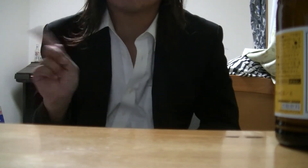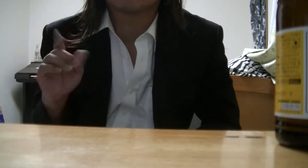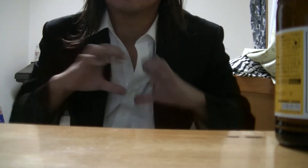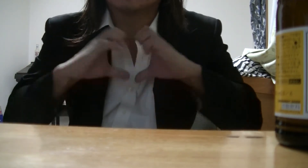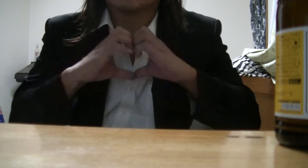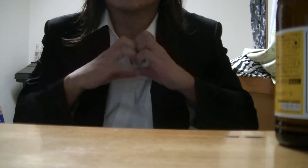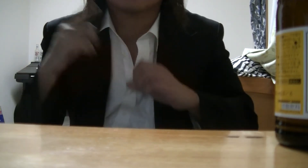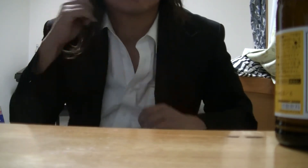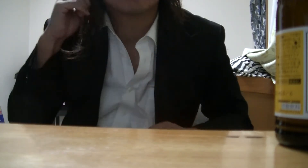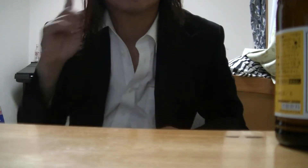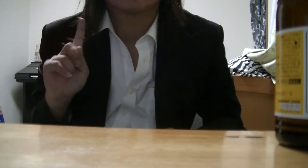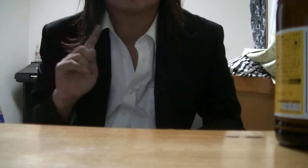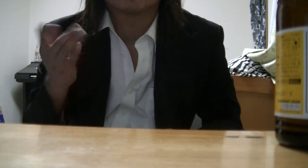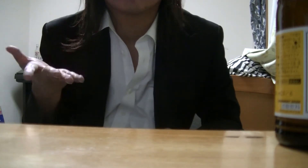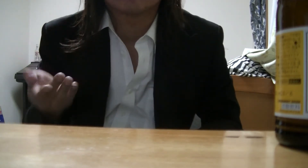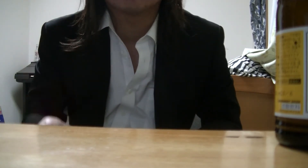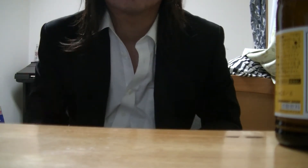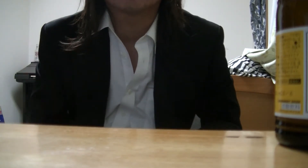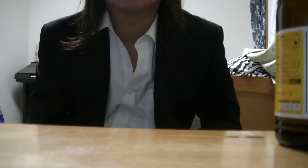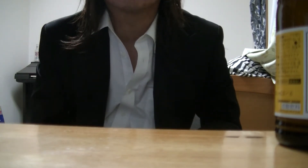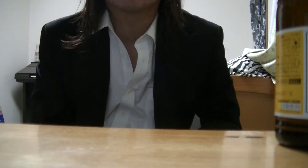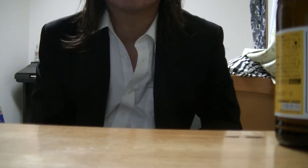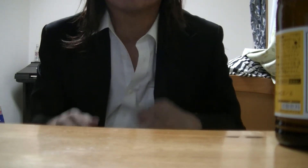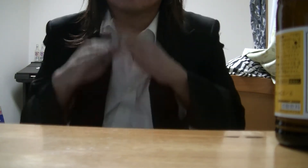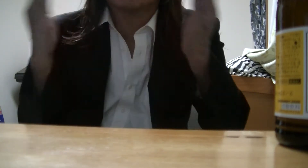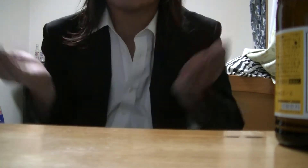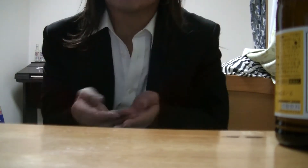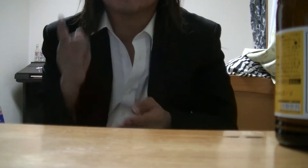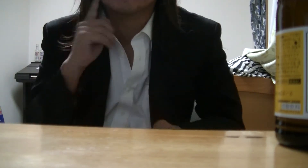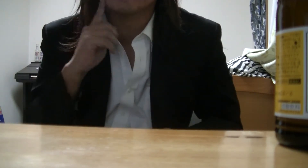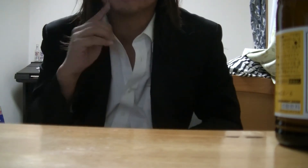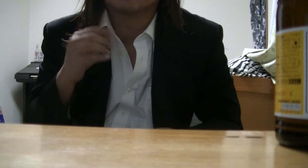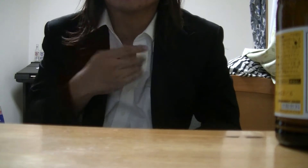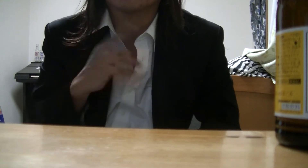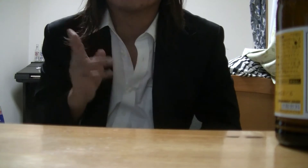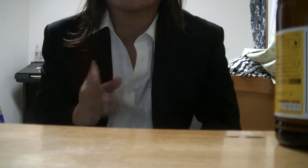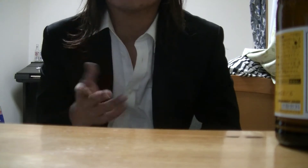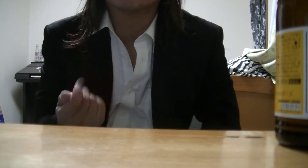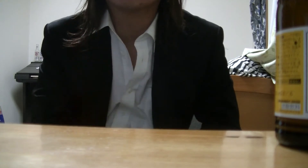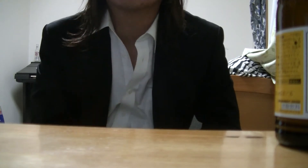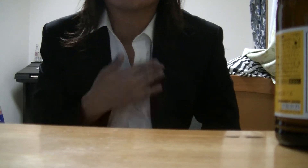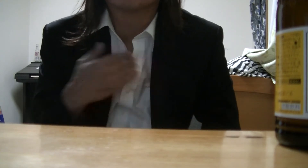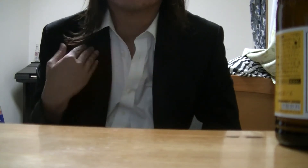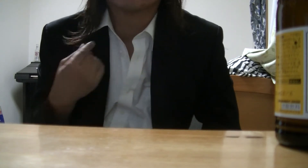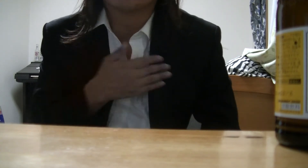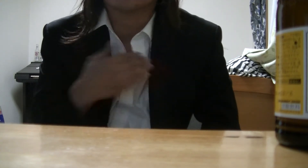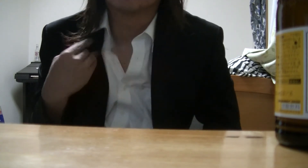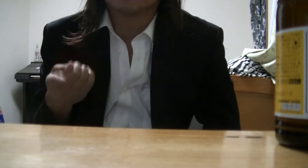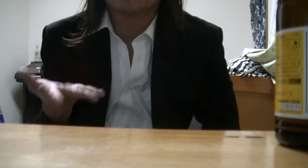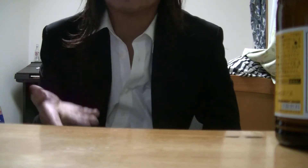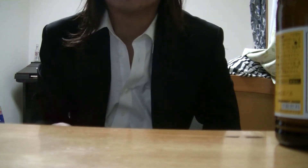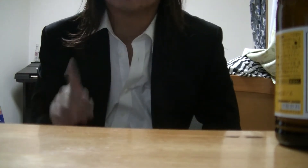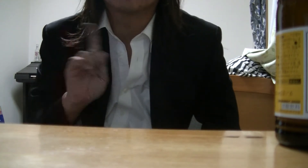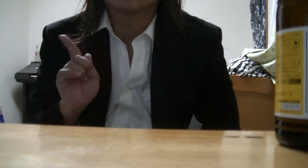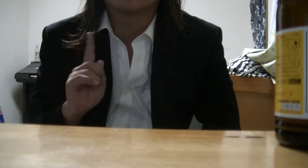だと思いません？でもそれ全部嘘の可能性あるんです。あります、あります。なぜかっていうと、西田不倫っ